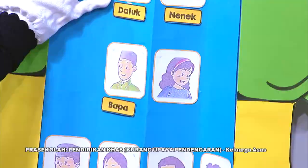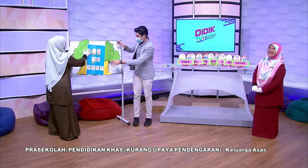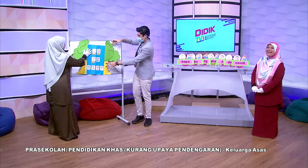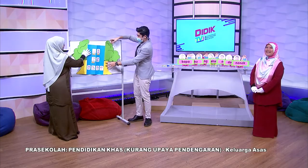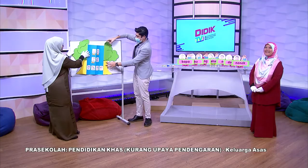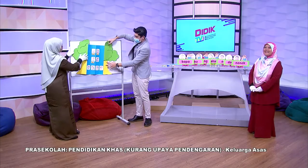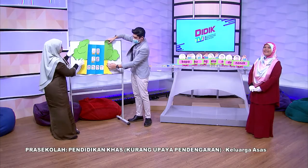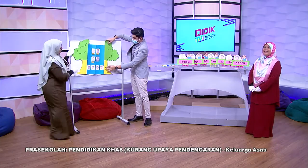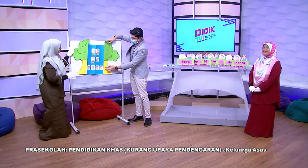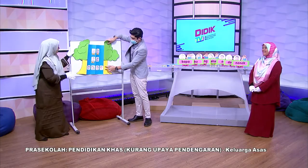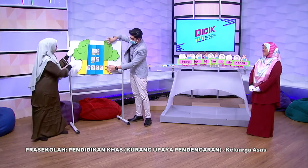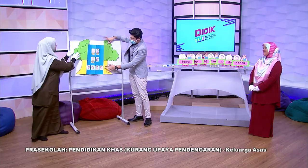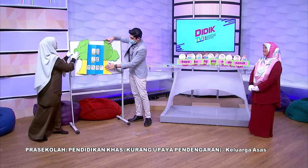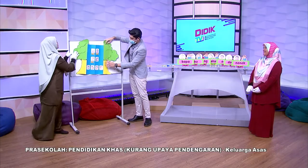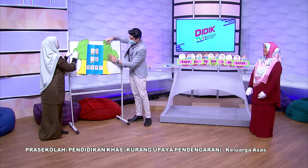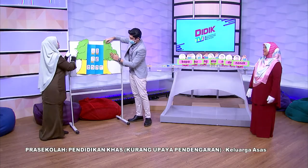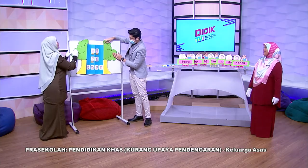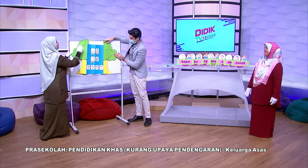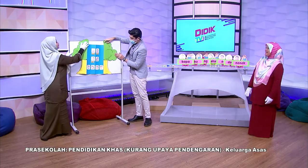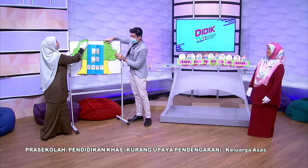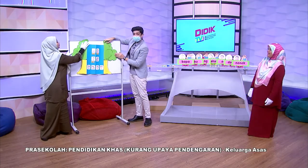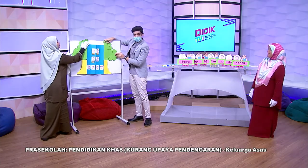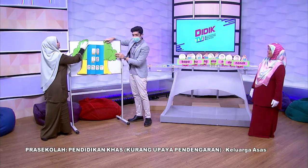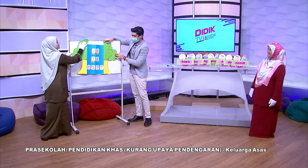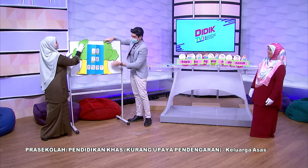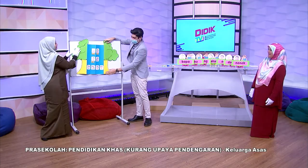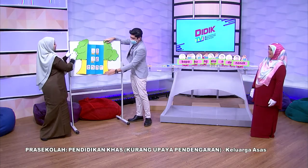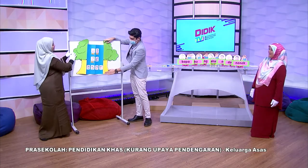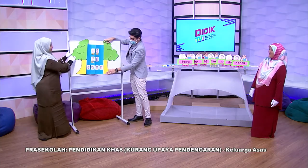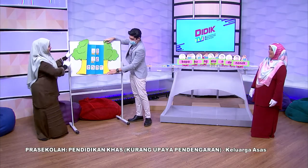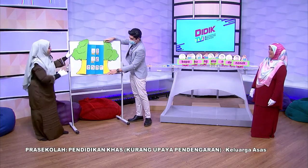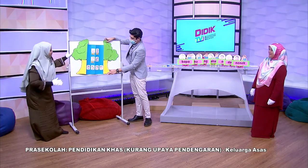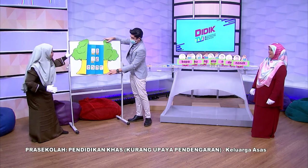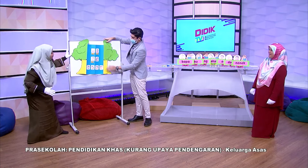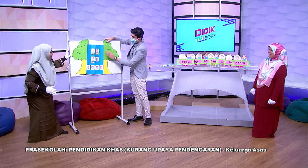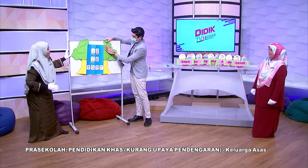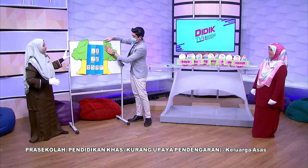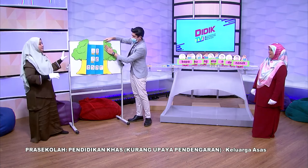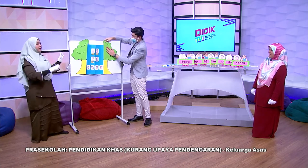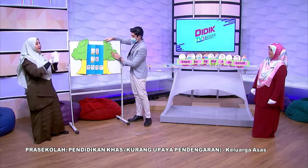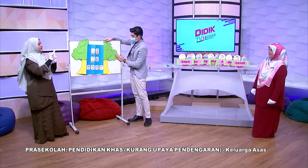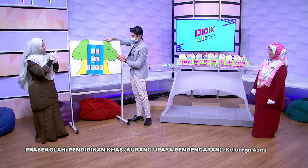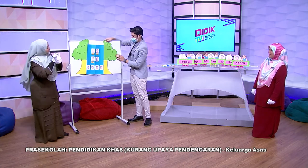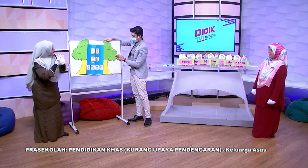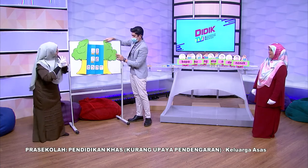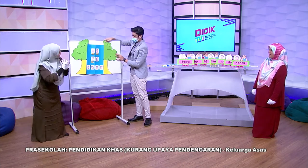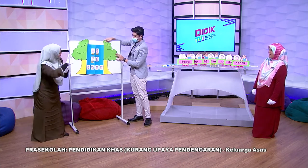jatuhlah tadi oke-oke gambar-gambar